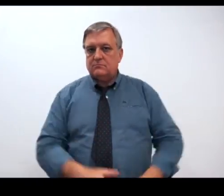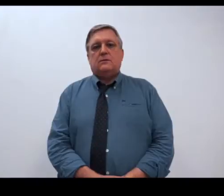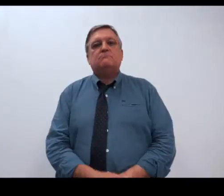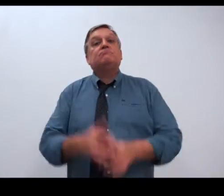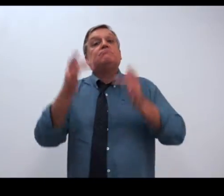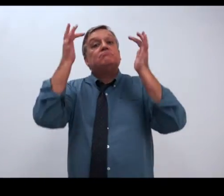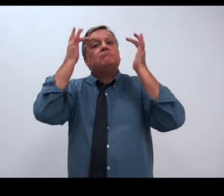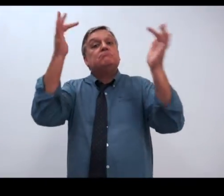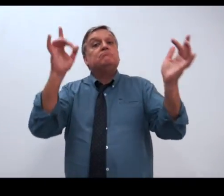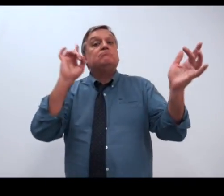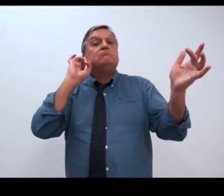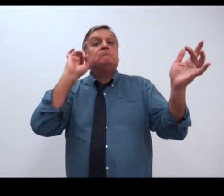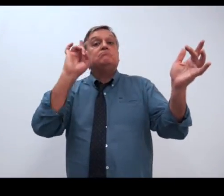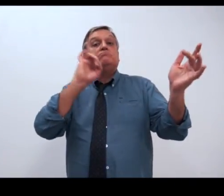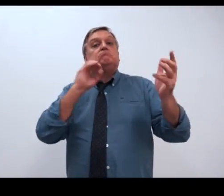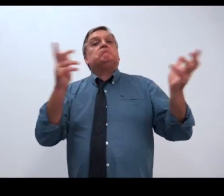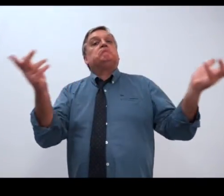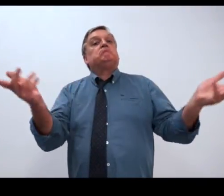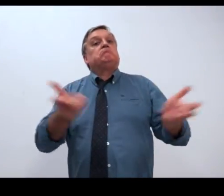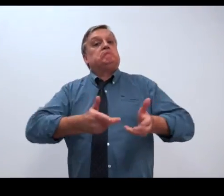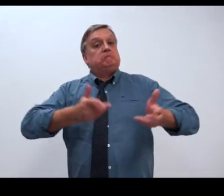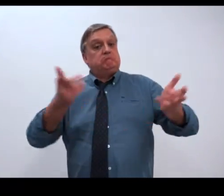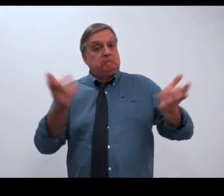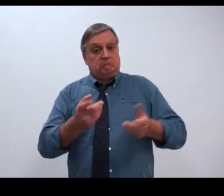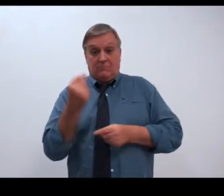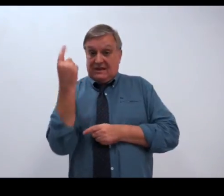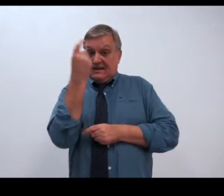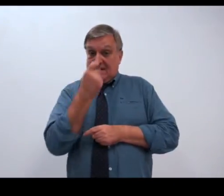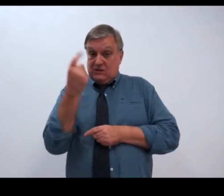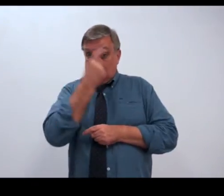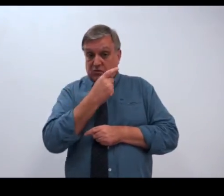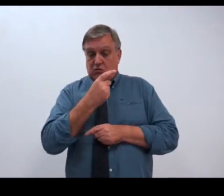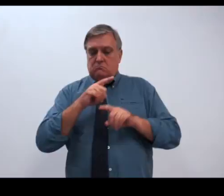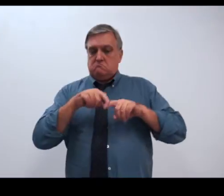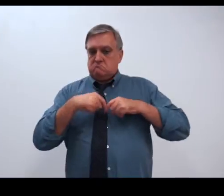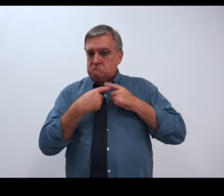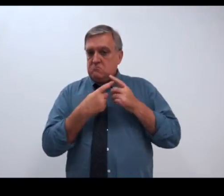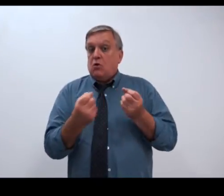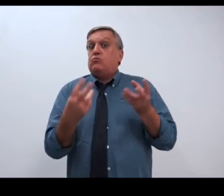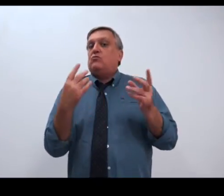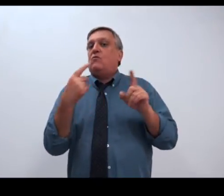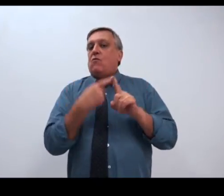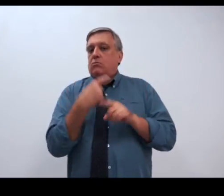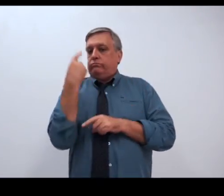Linguiste de formation, j'ai toujours soutenu que langue et culture sont indissociables.